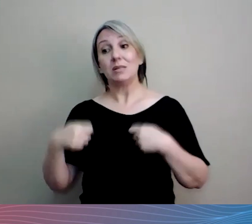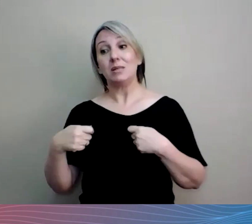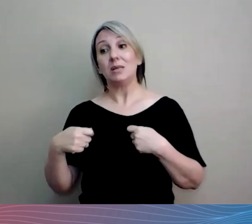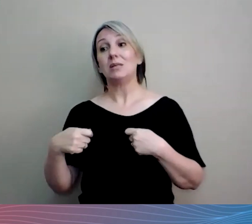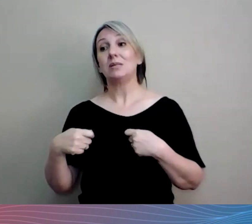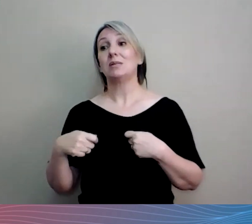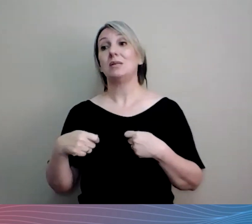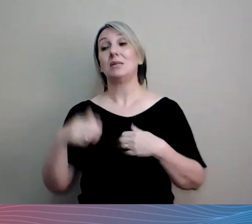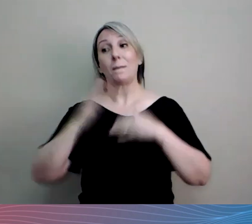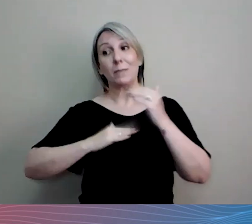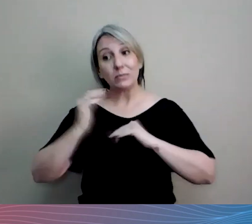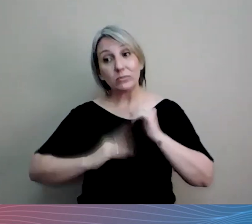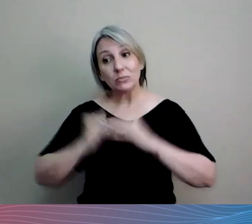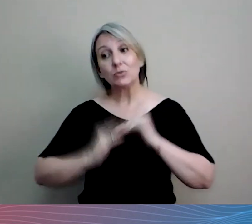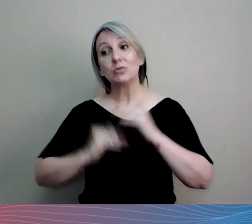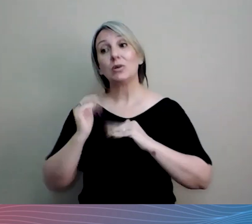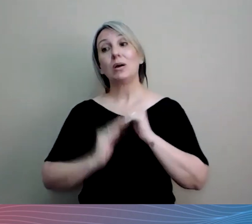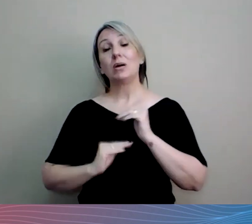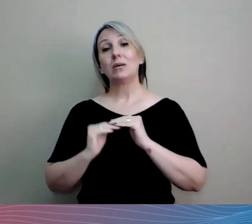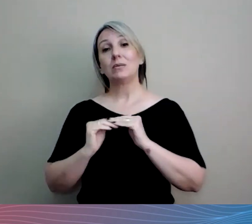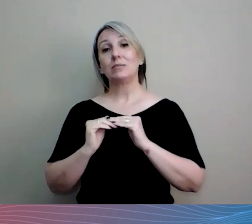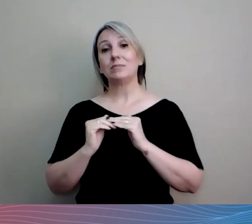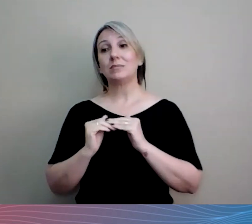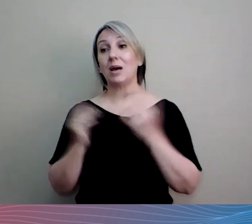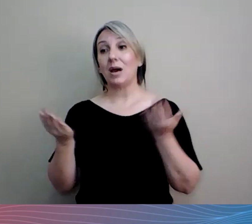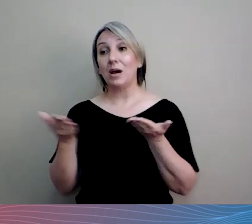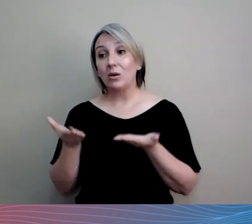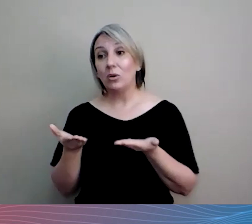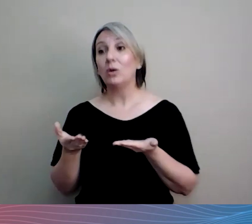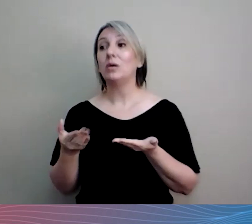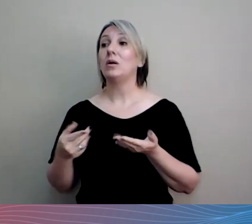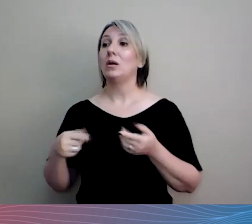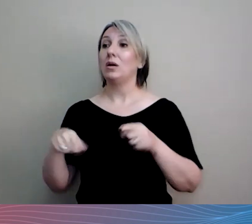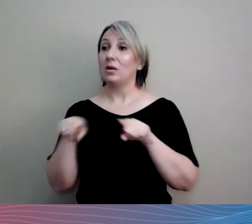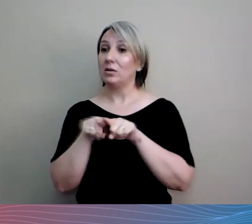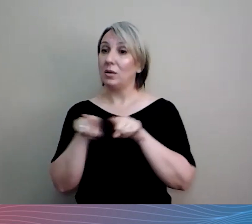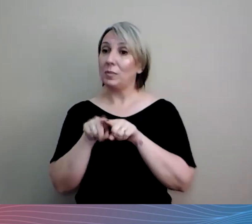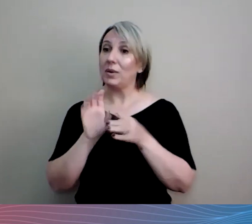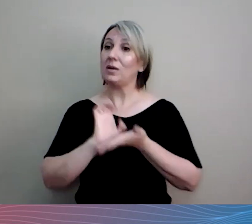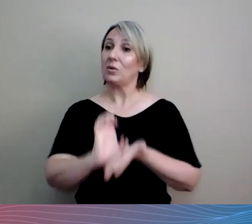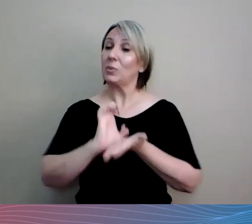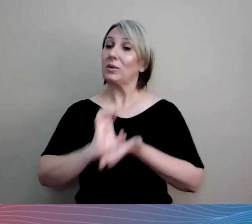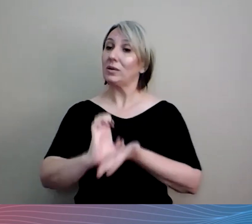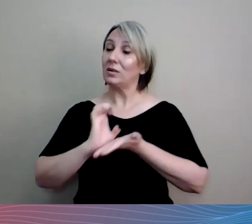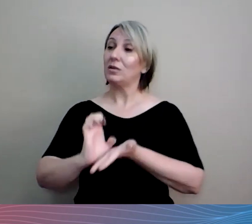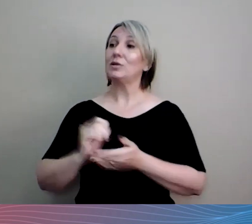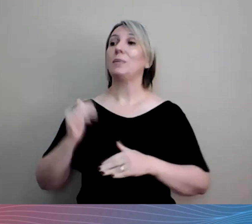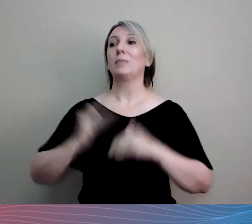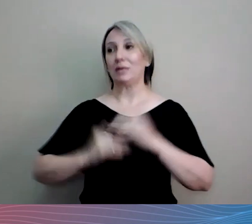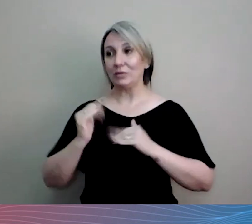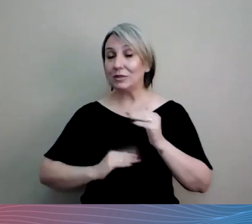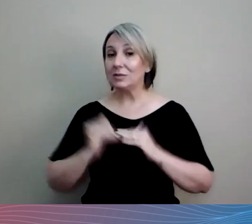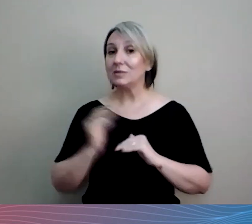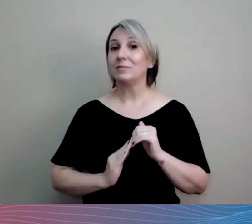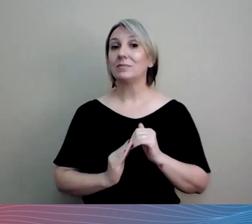orar por você. Vamos levar essa pessoa, quem sabe, ajudar também na comportagem por hora, né? Então vamos já dar